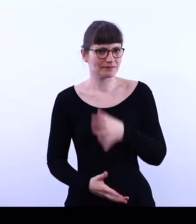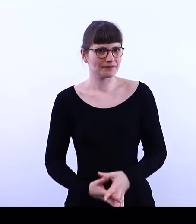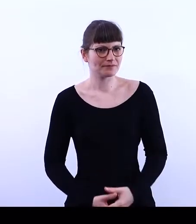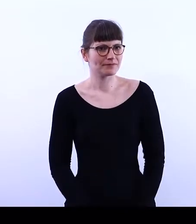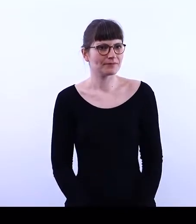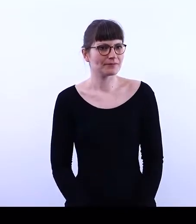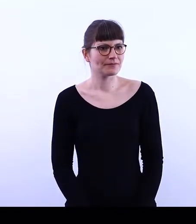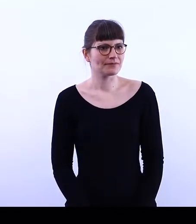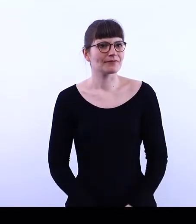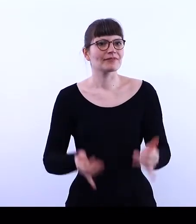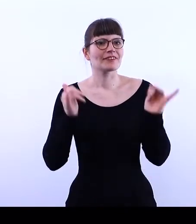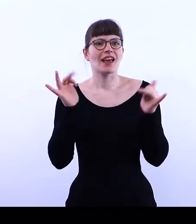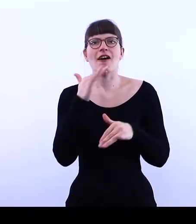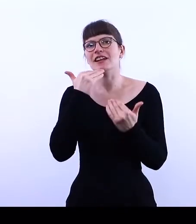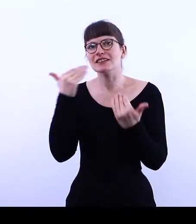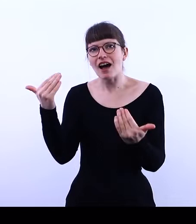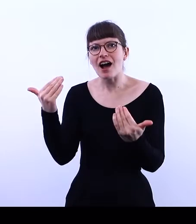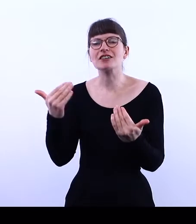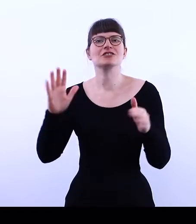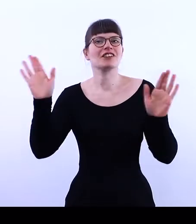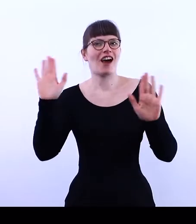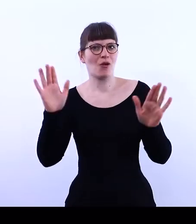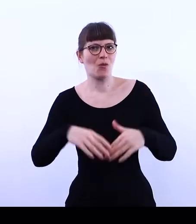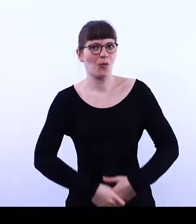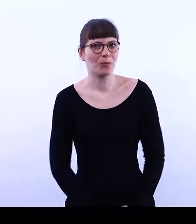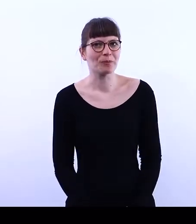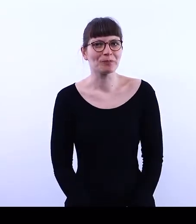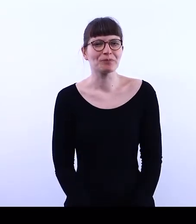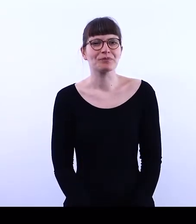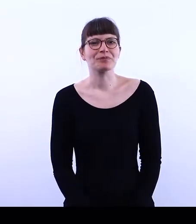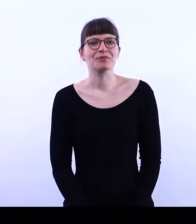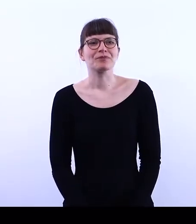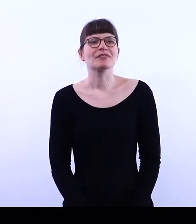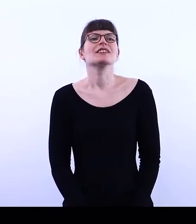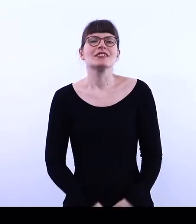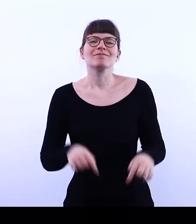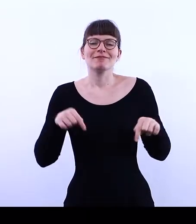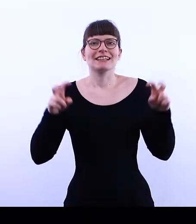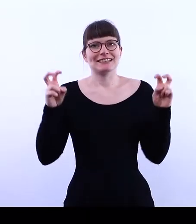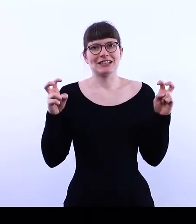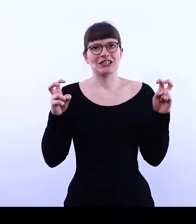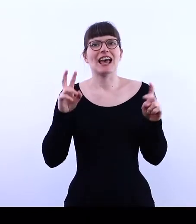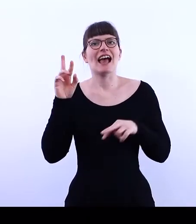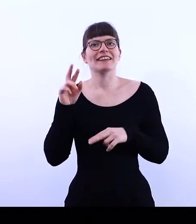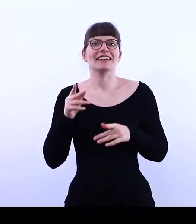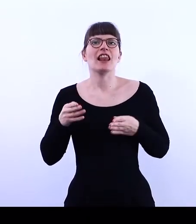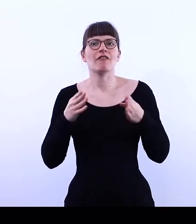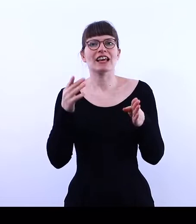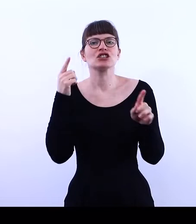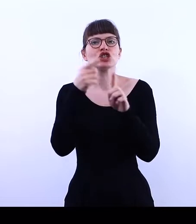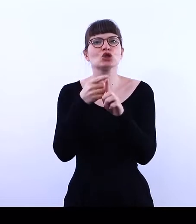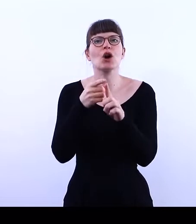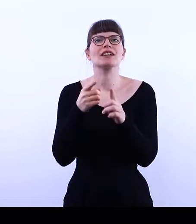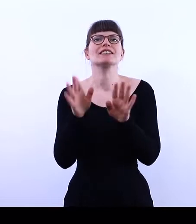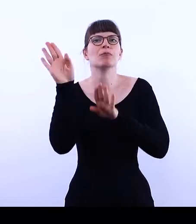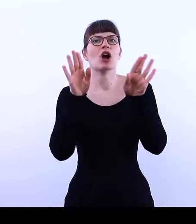Ja, vielen Dank und auch ein herzliches Hallo von mir zur Session Digitale Wege zur Demokratiestärkung in Vereinen und Verbänden.